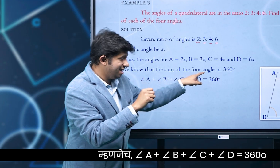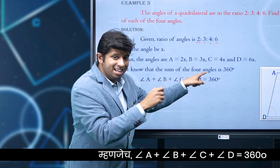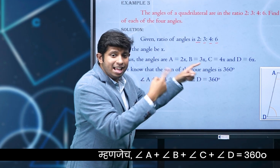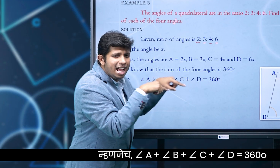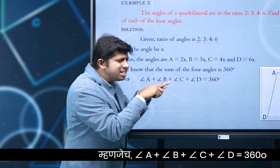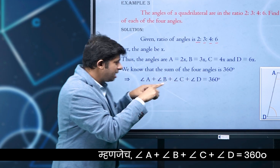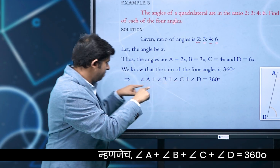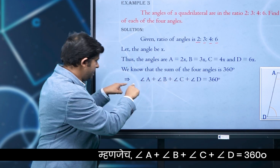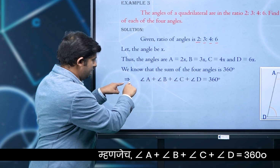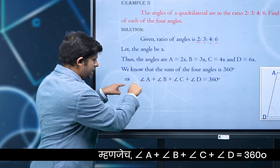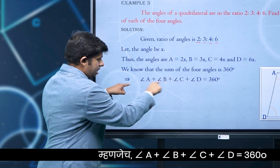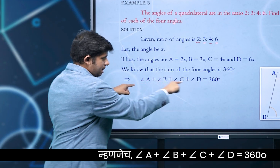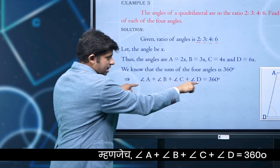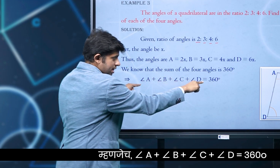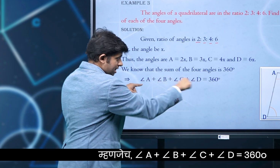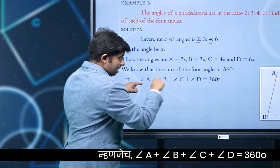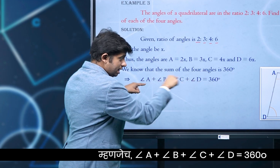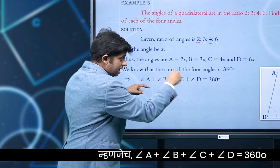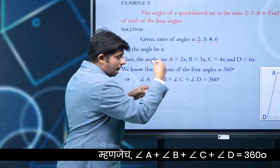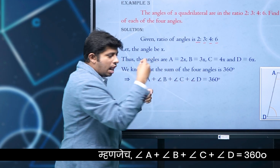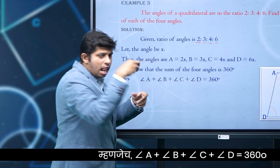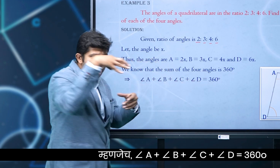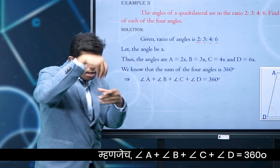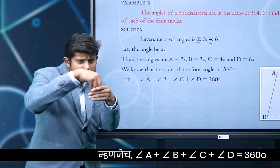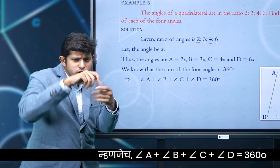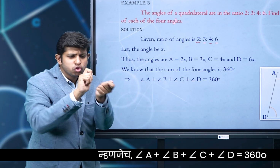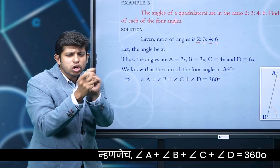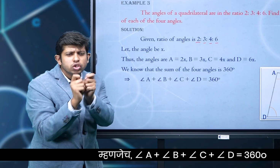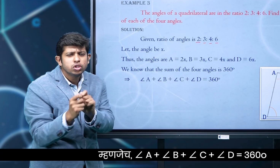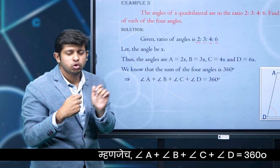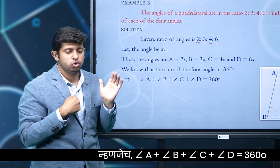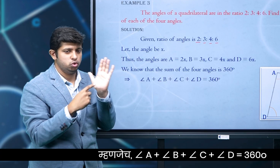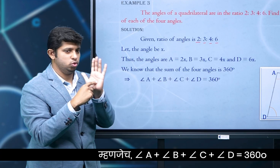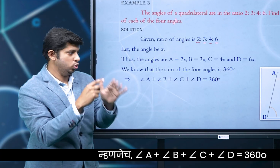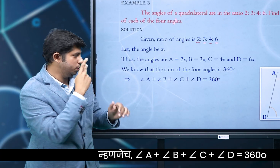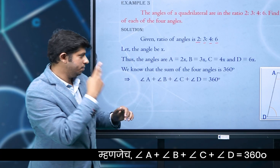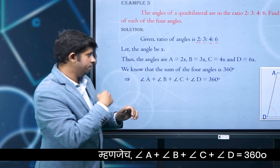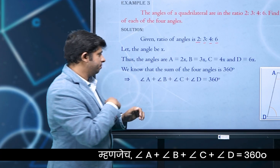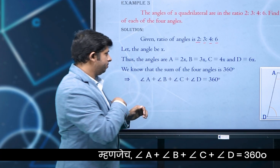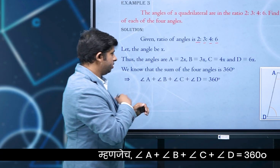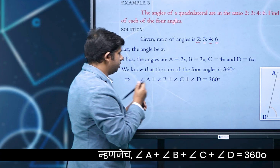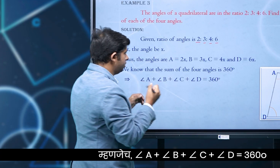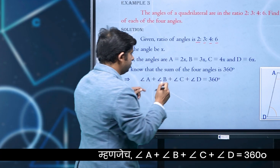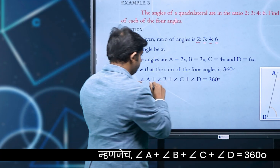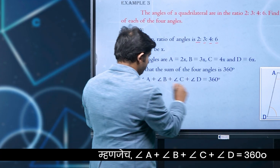म्हणजेच अँगल A प्लस अँगल B प्लस अँगल C प्लस अँगल D is equals to 360 डिग्रीज.